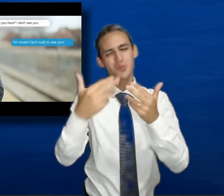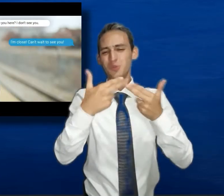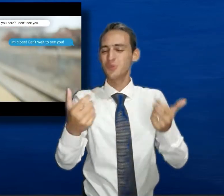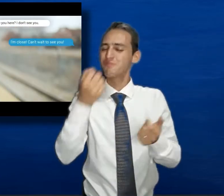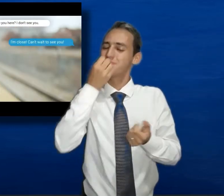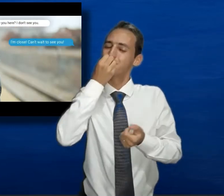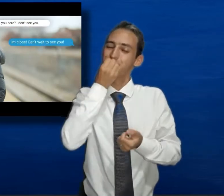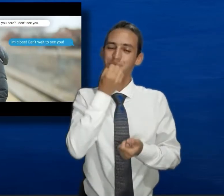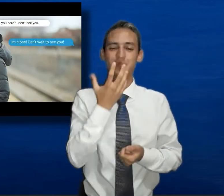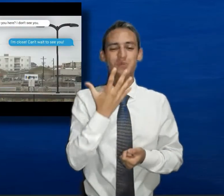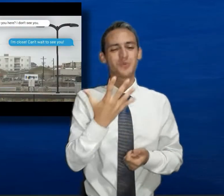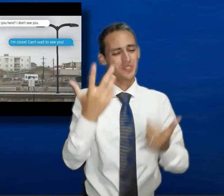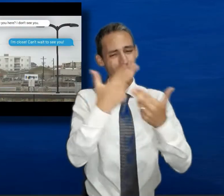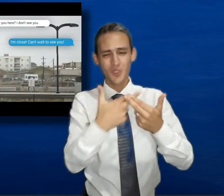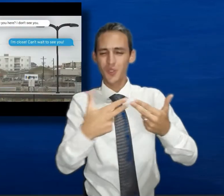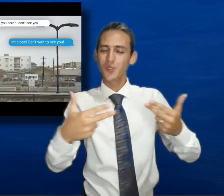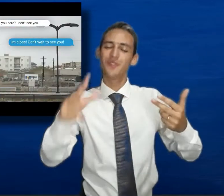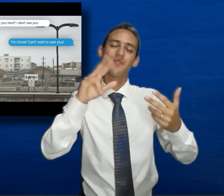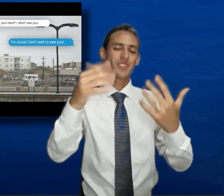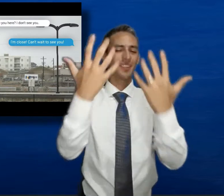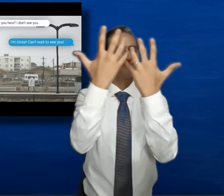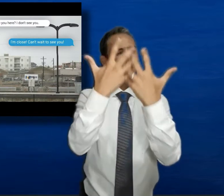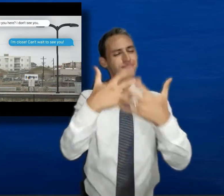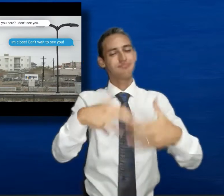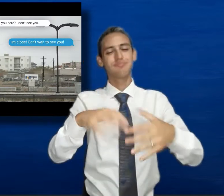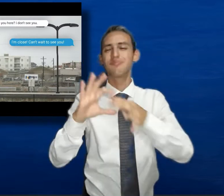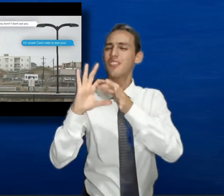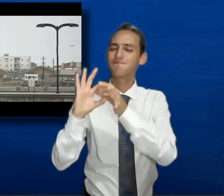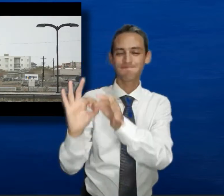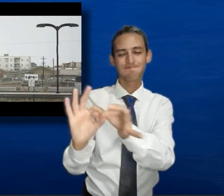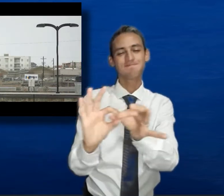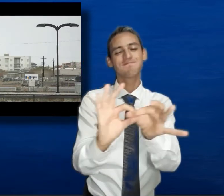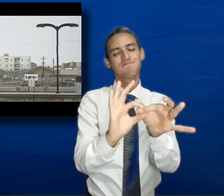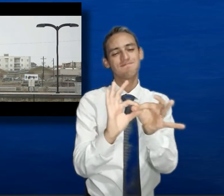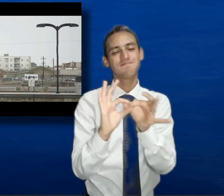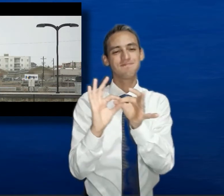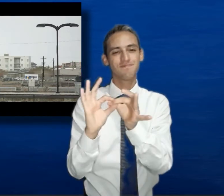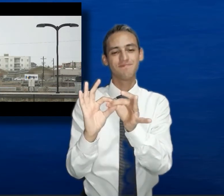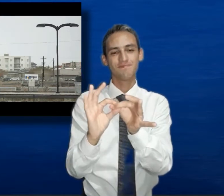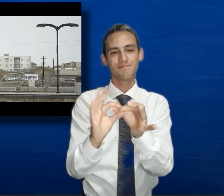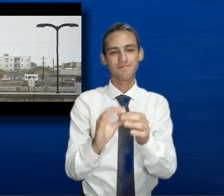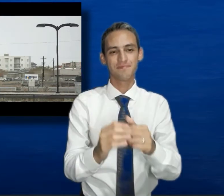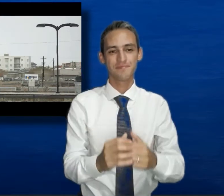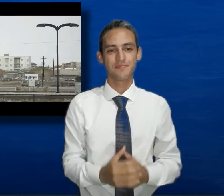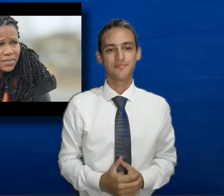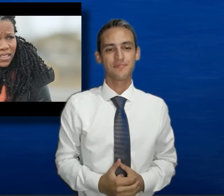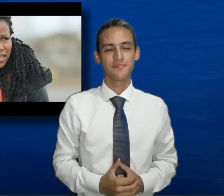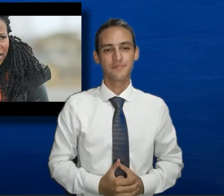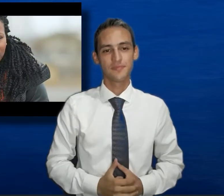your hearts will swell. All is well, all